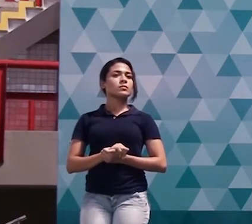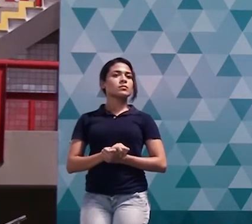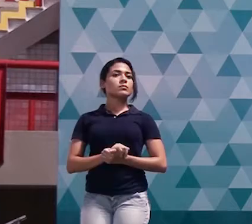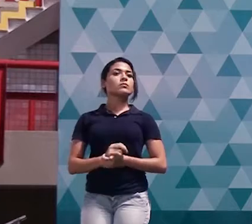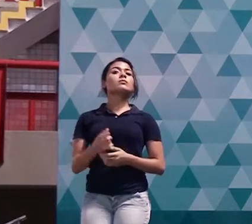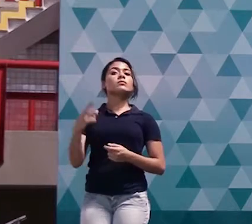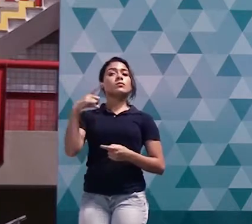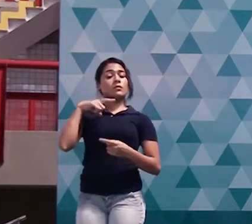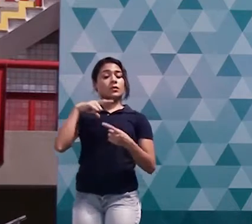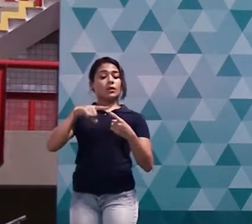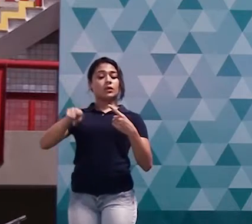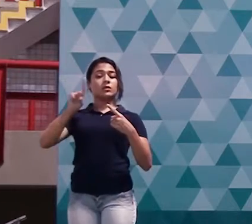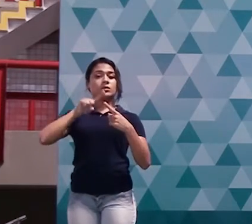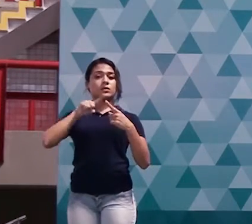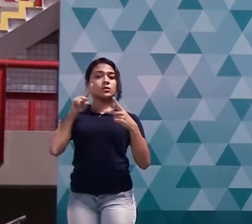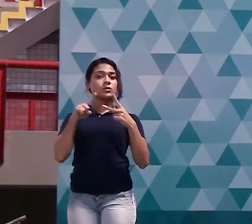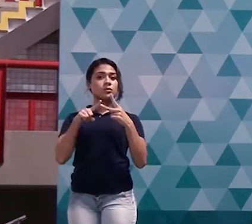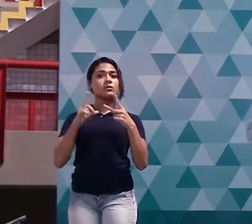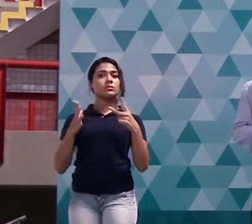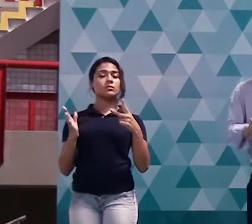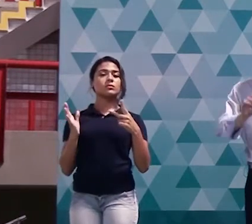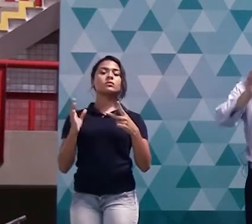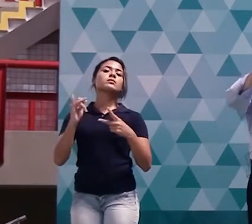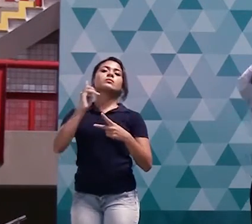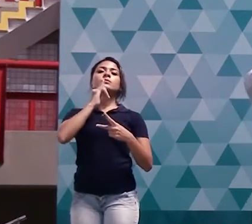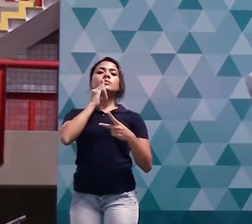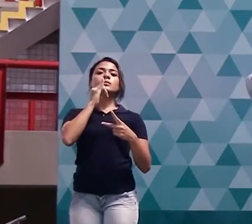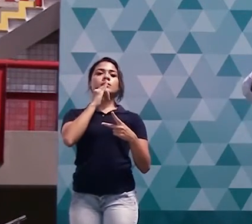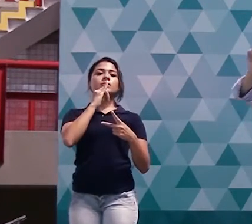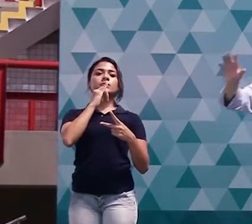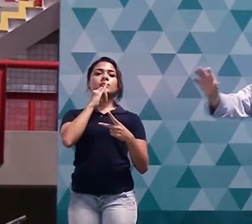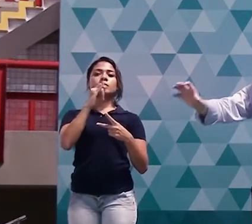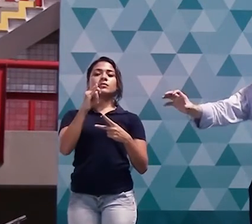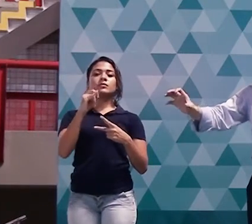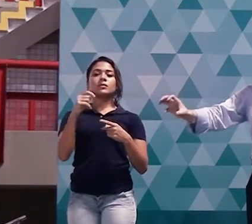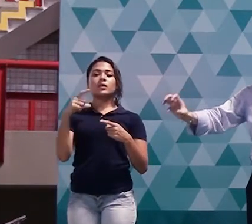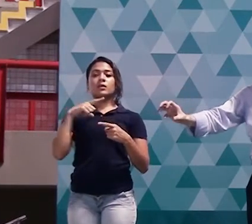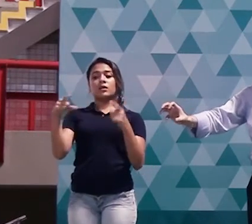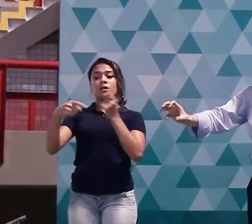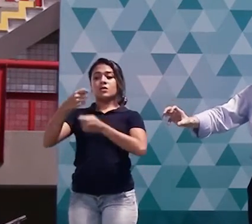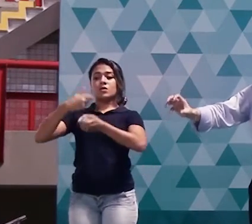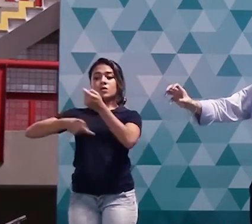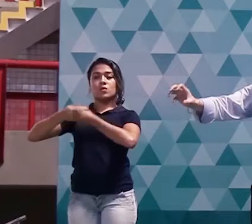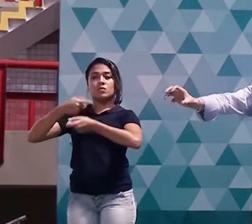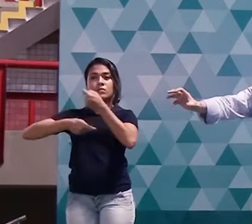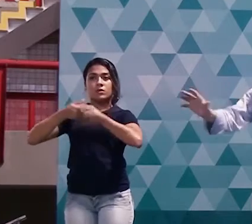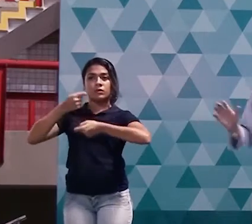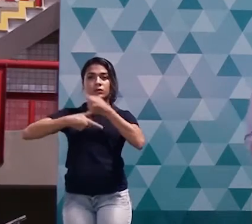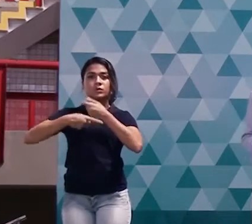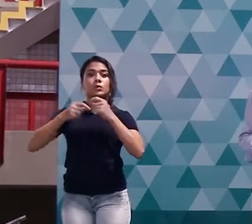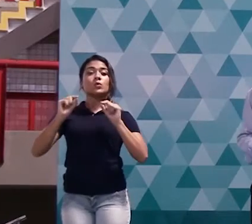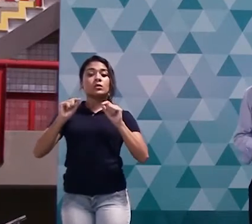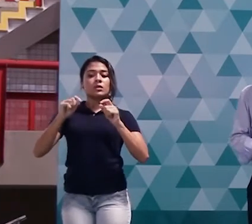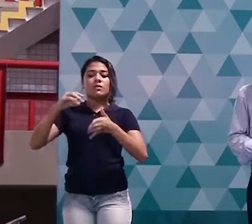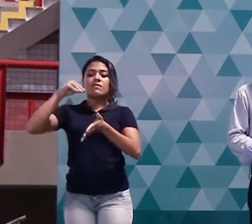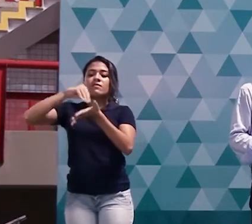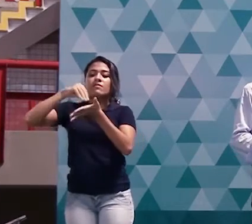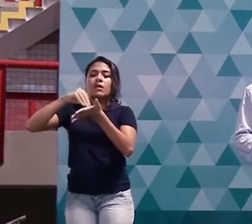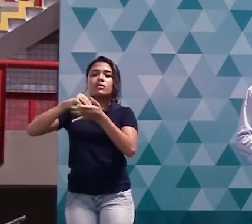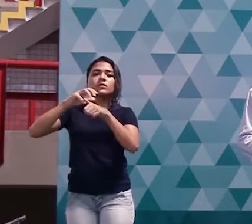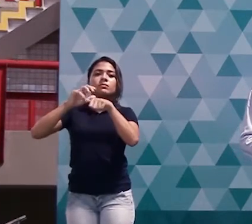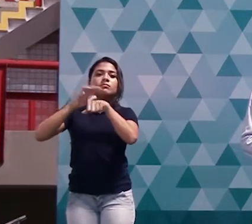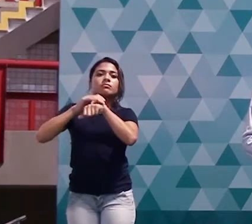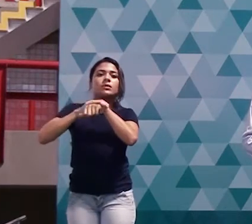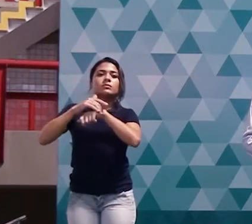Você tem duas realidades. Você tem a realidade econômica, que é a necessidade de mão de obra. Você